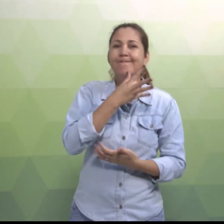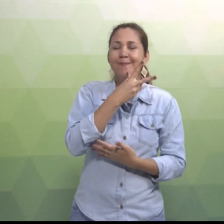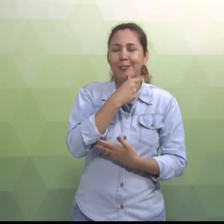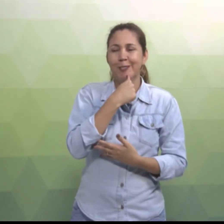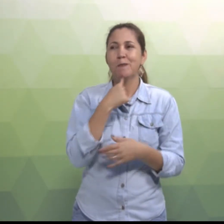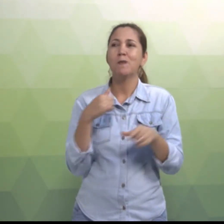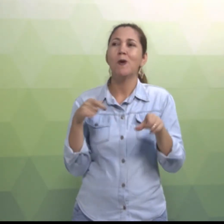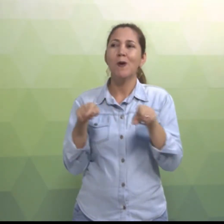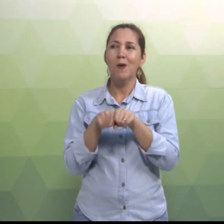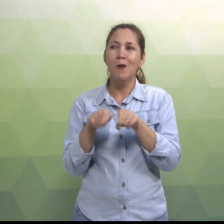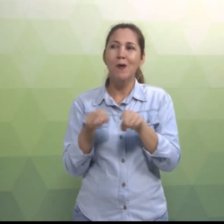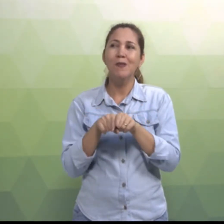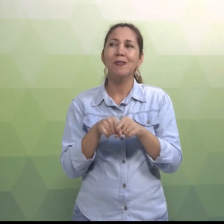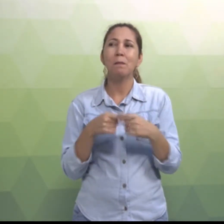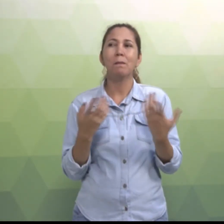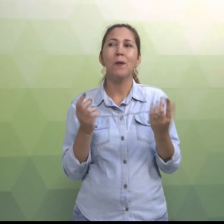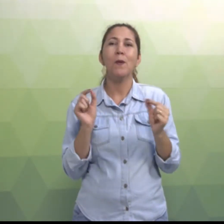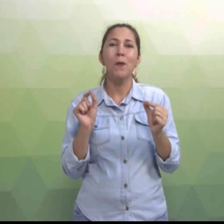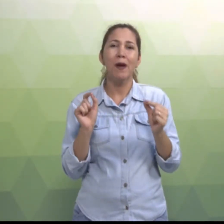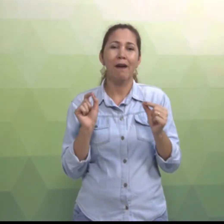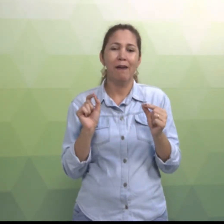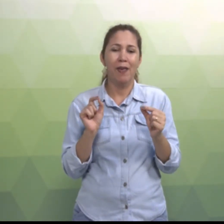Então, utiliza sinais, mas poucos.